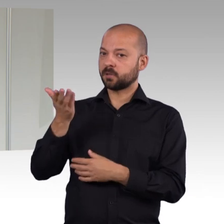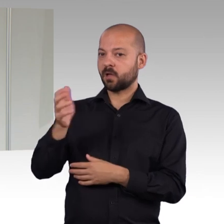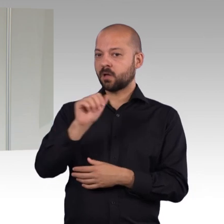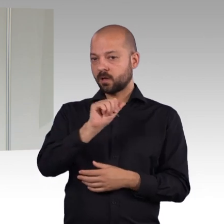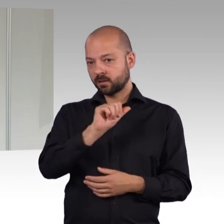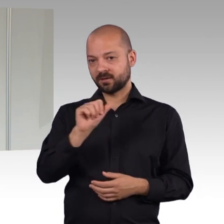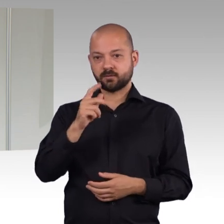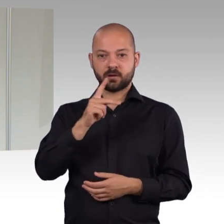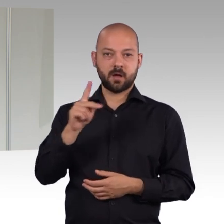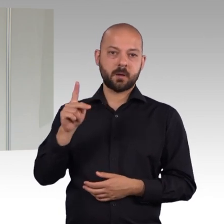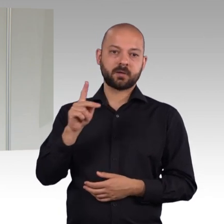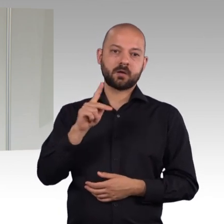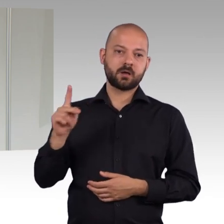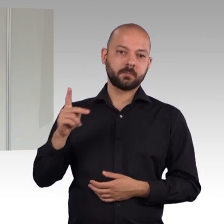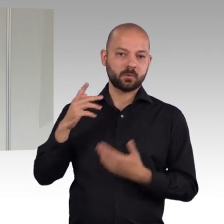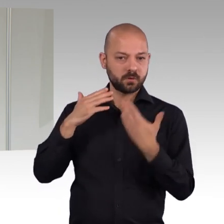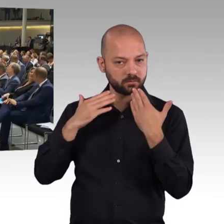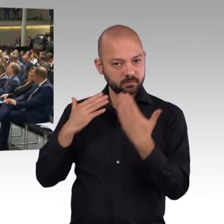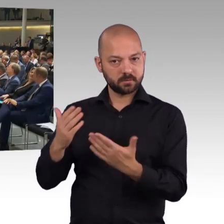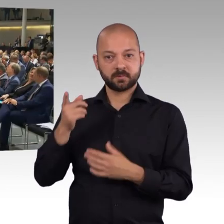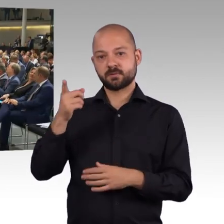diese Verteidigungsministerin hat? Herzlichen Dank.